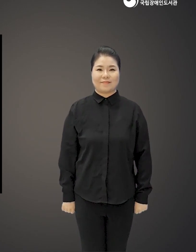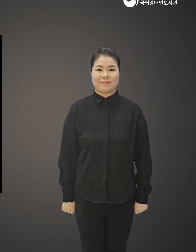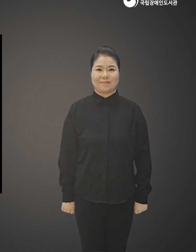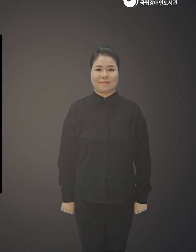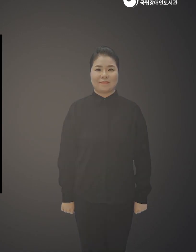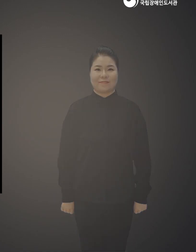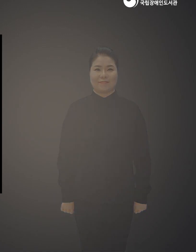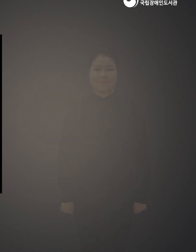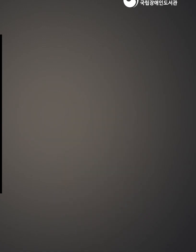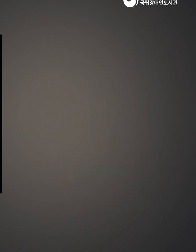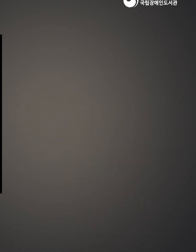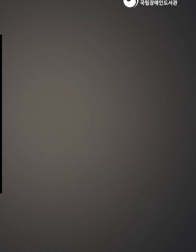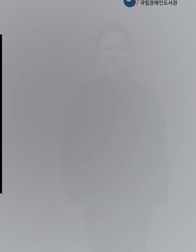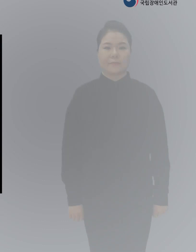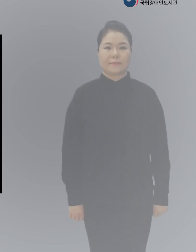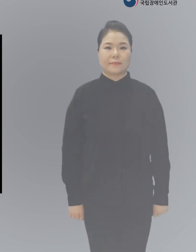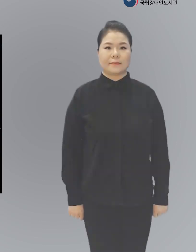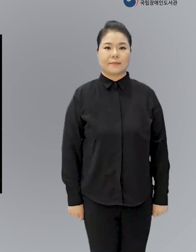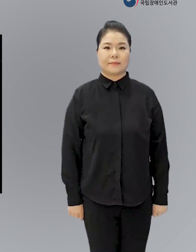출판사 문학동네.